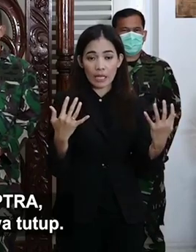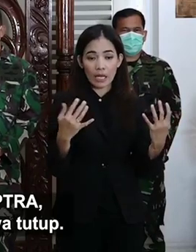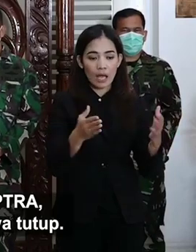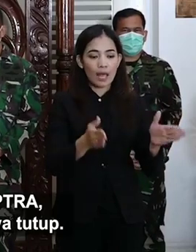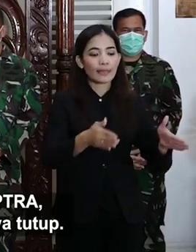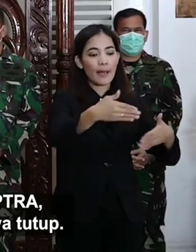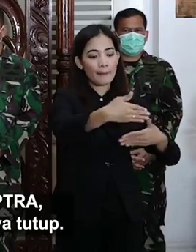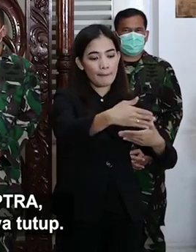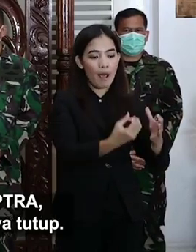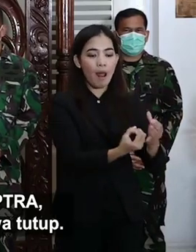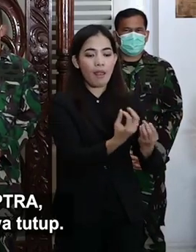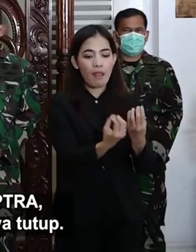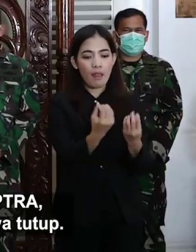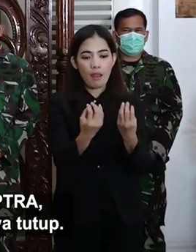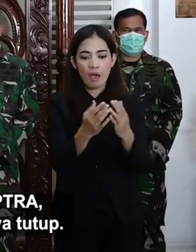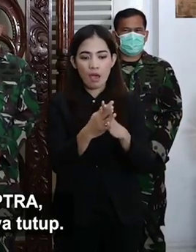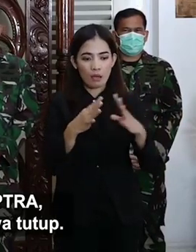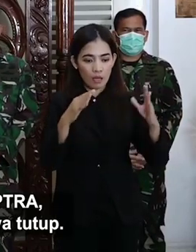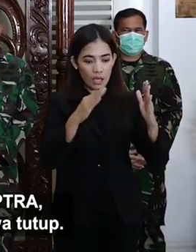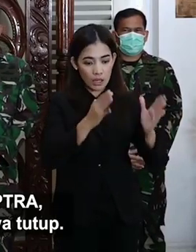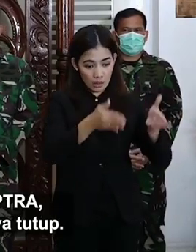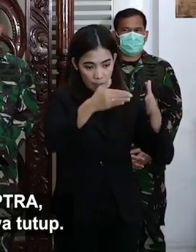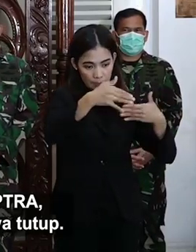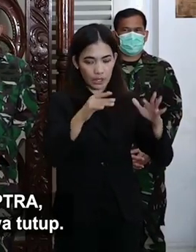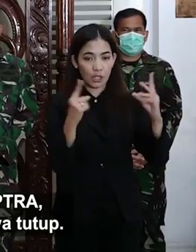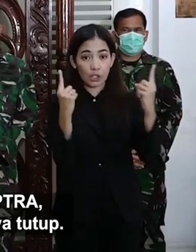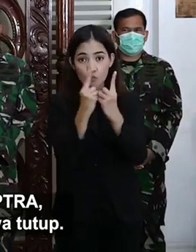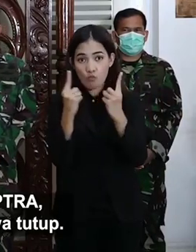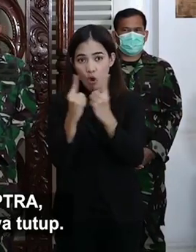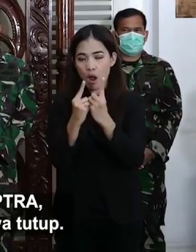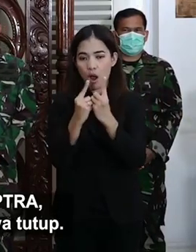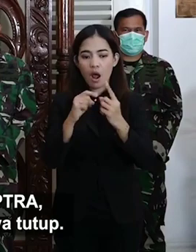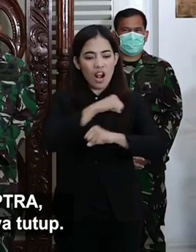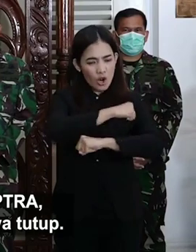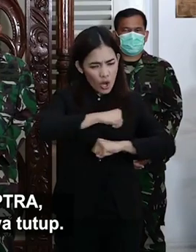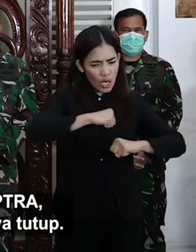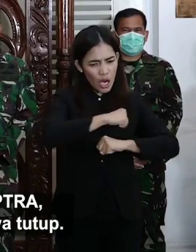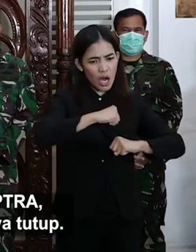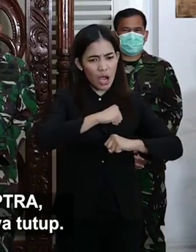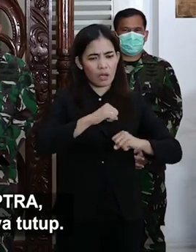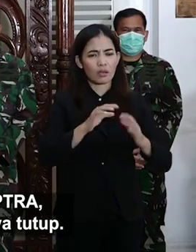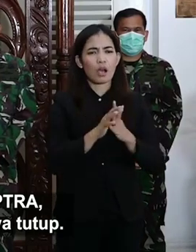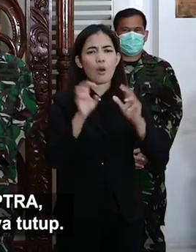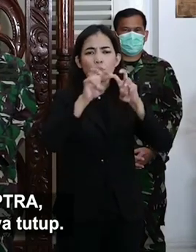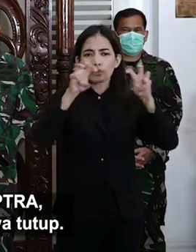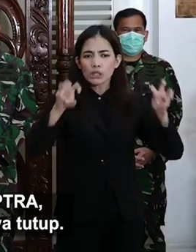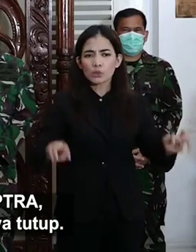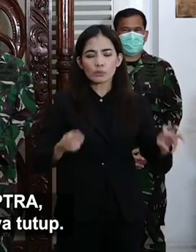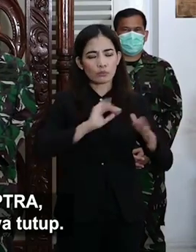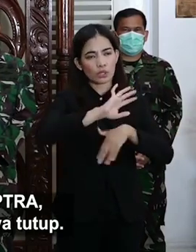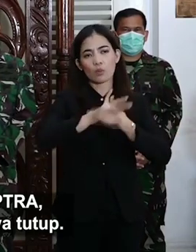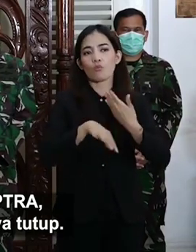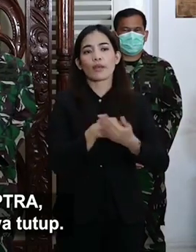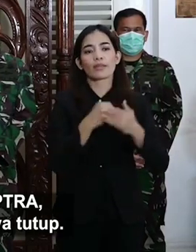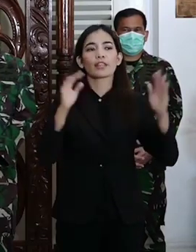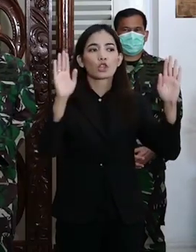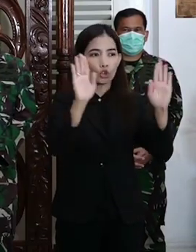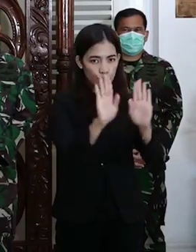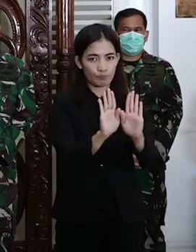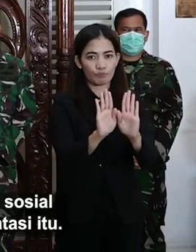taman, balai pertemuan, ruang air petra, gedung olahraga, museum, semuanya